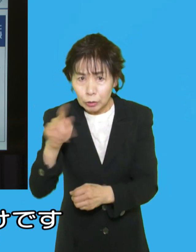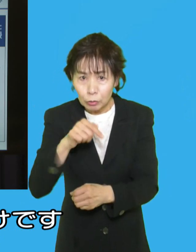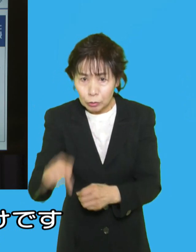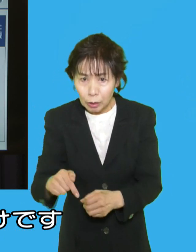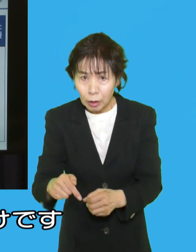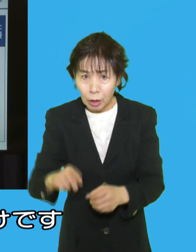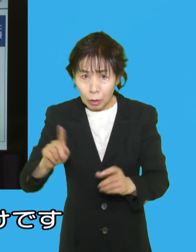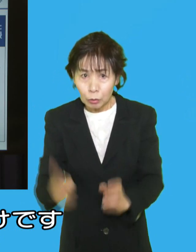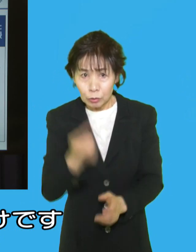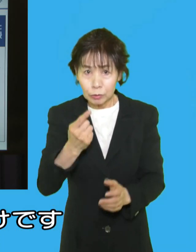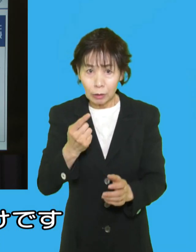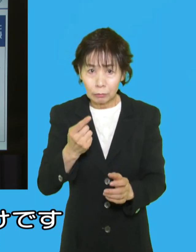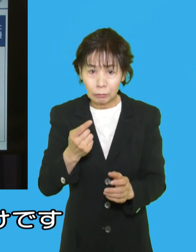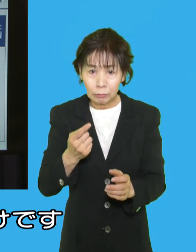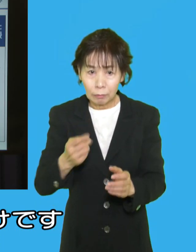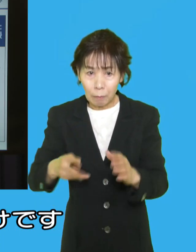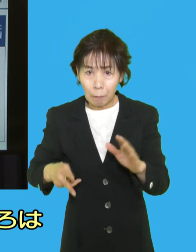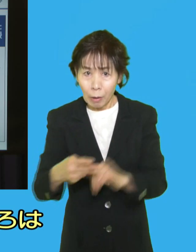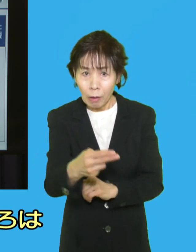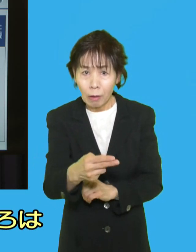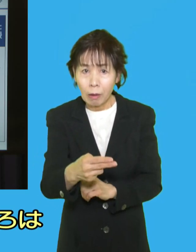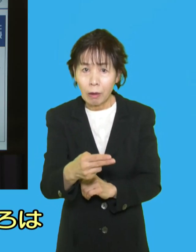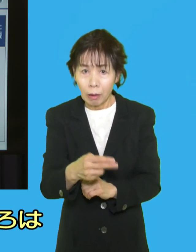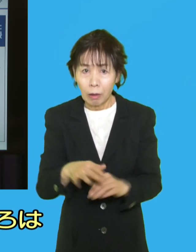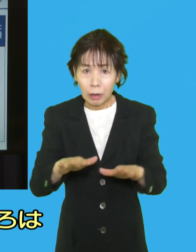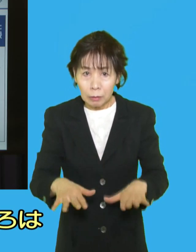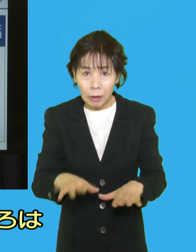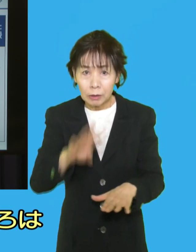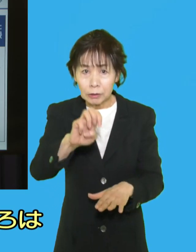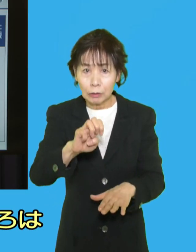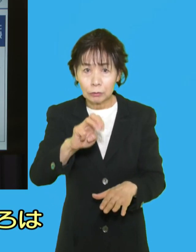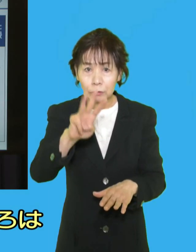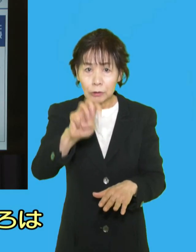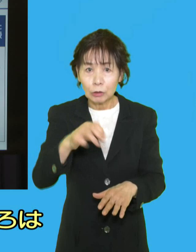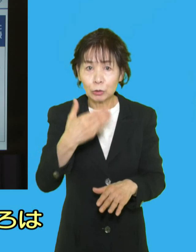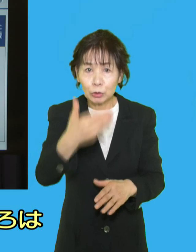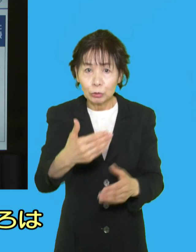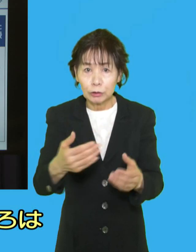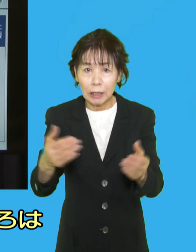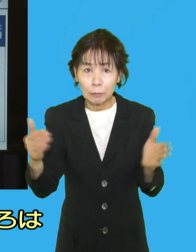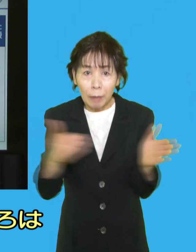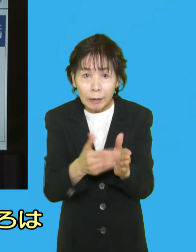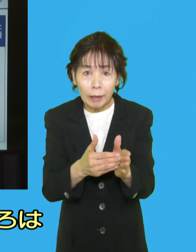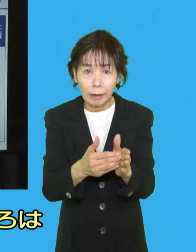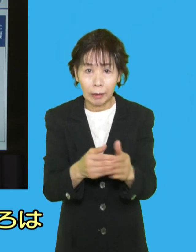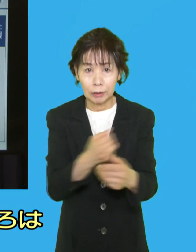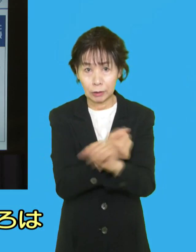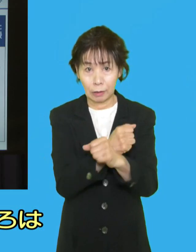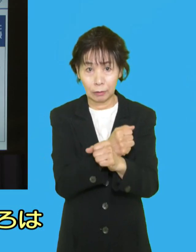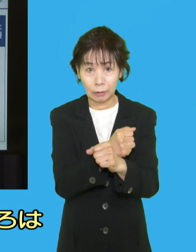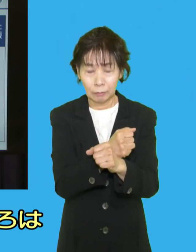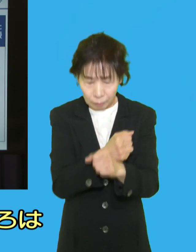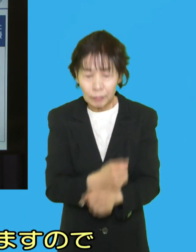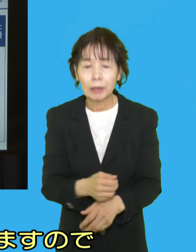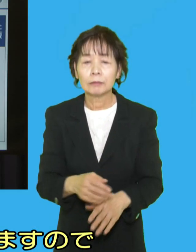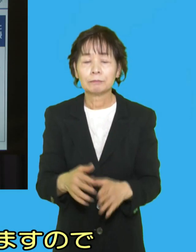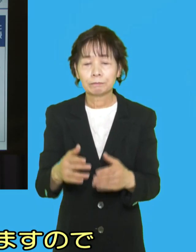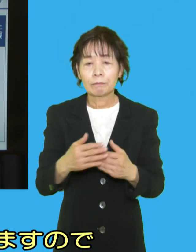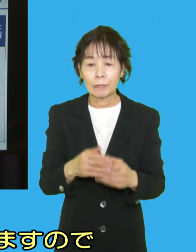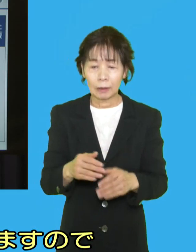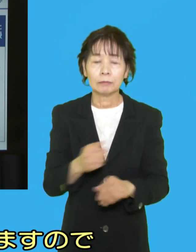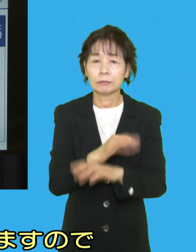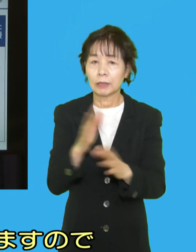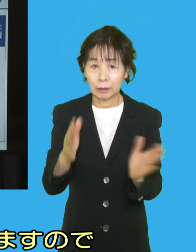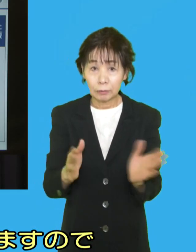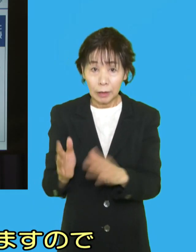を断たれちゃうわけです。これ39歳までっていうことは、 その試験というところは39歳なんですが、試験